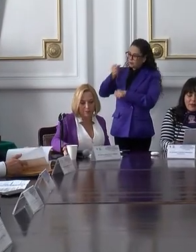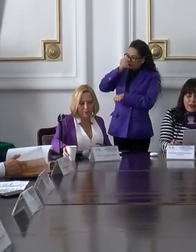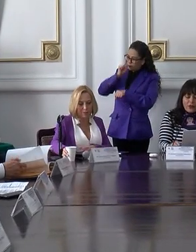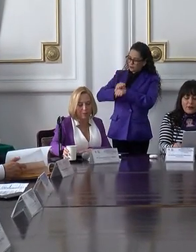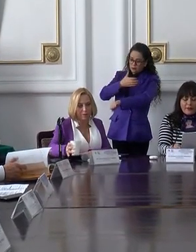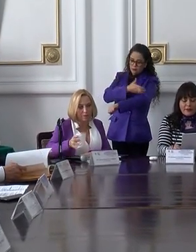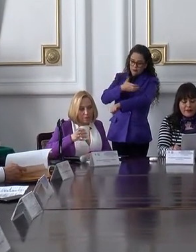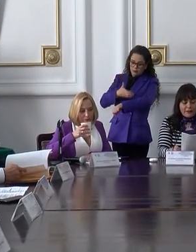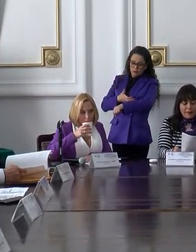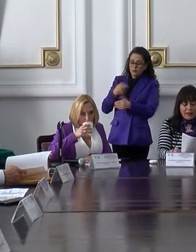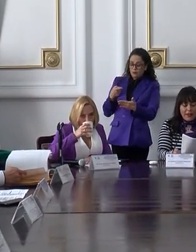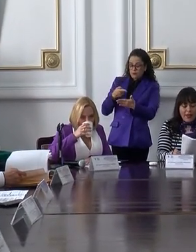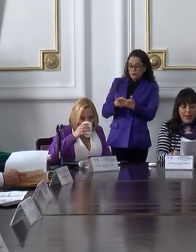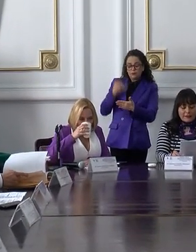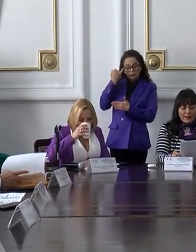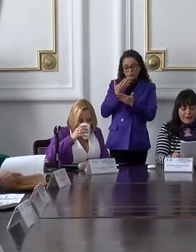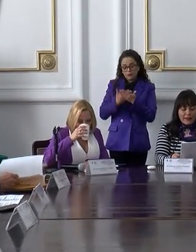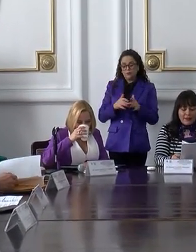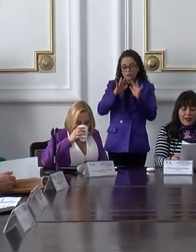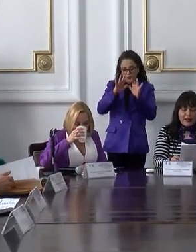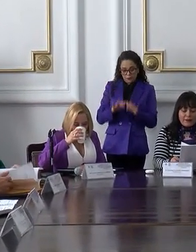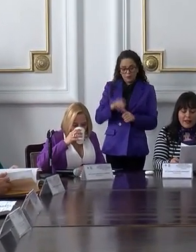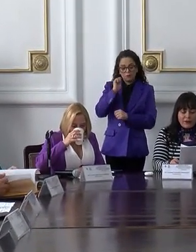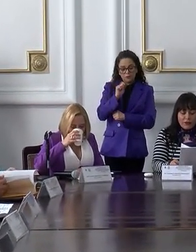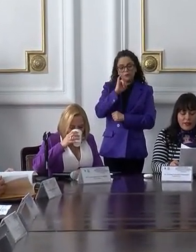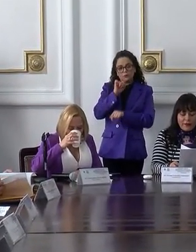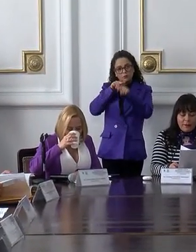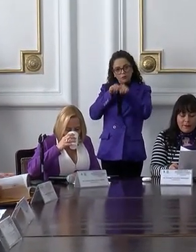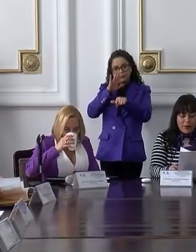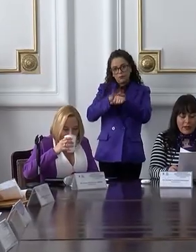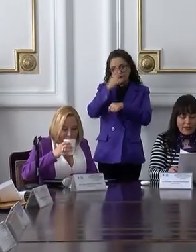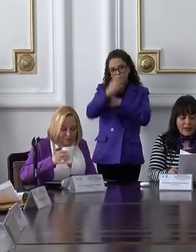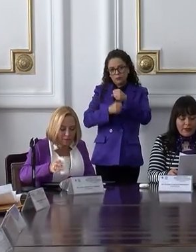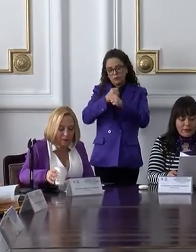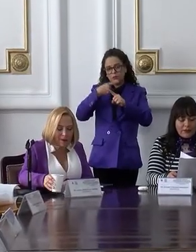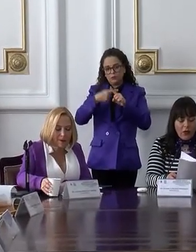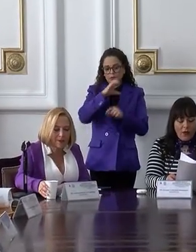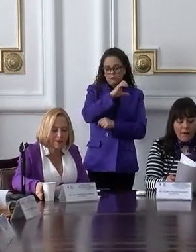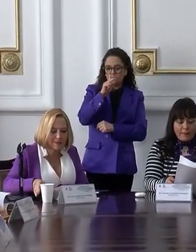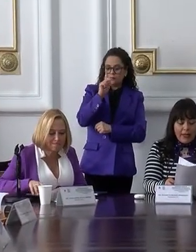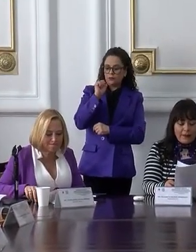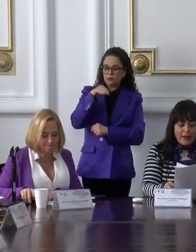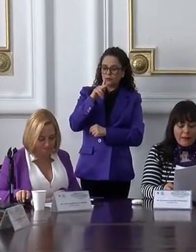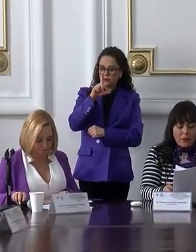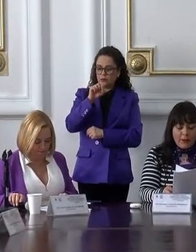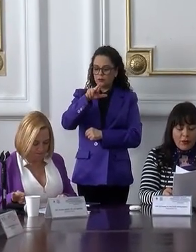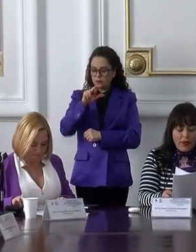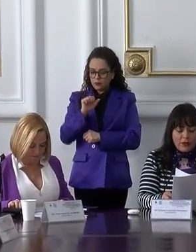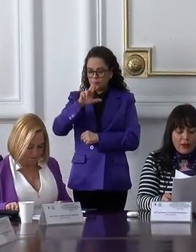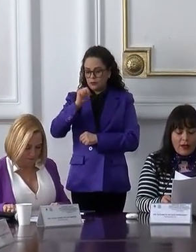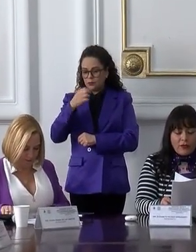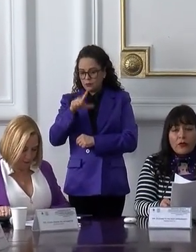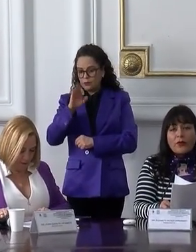y compañeros, el presente dictamen hace referencia a la ratificación del C. Pamplona Rangel Francisco para integrar por un